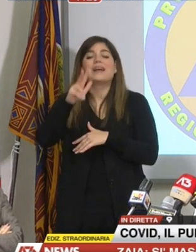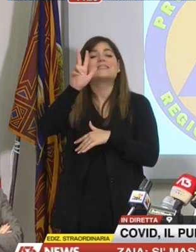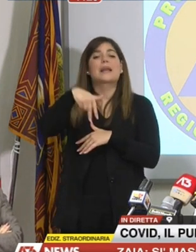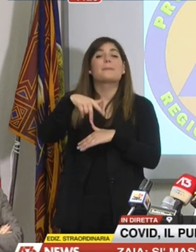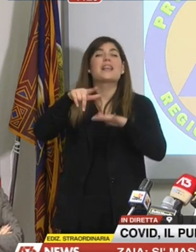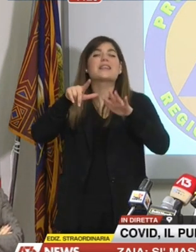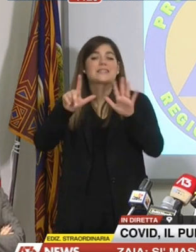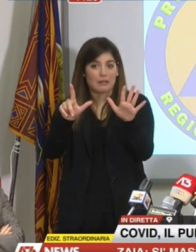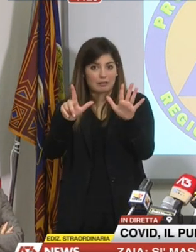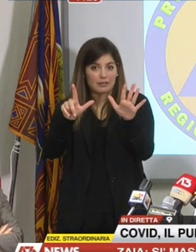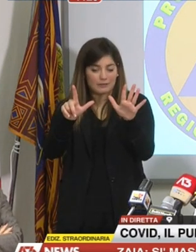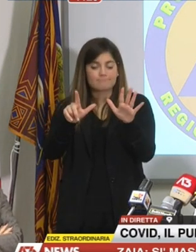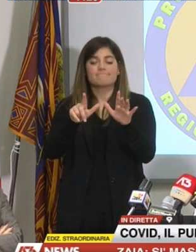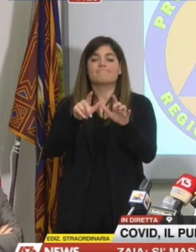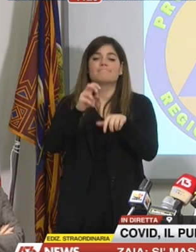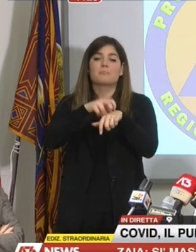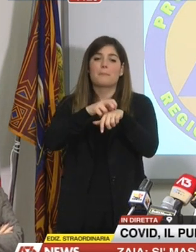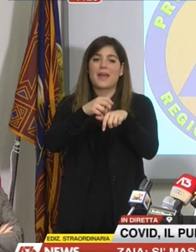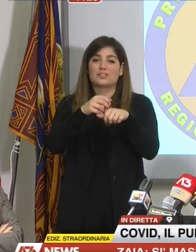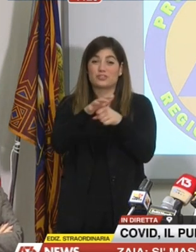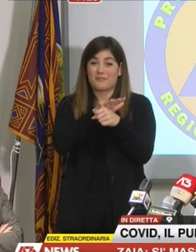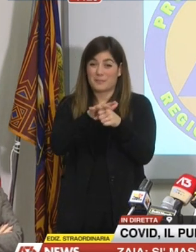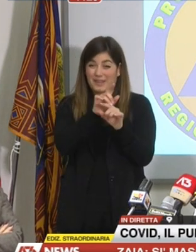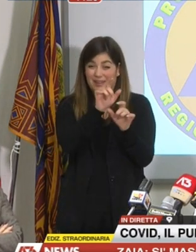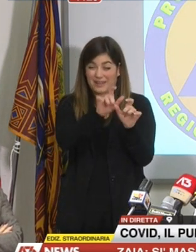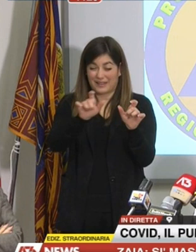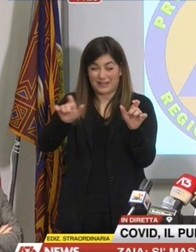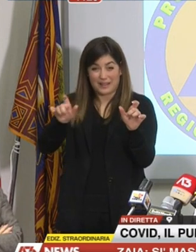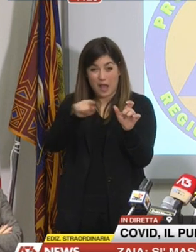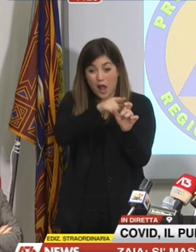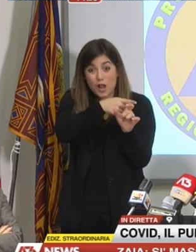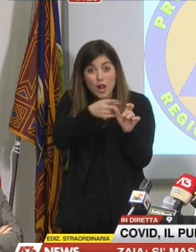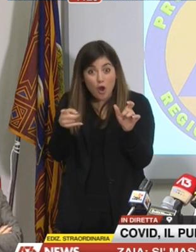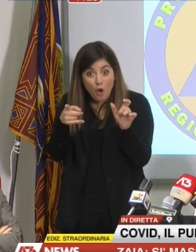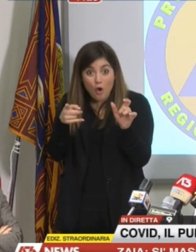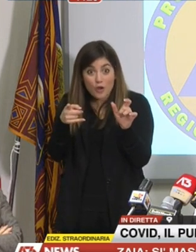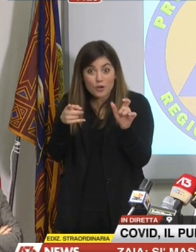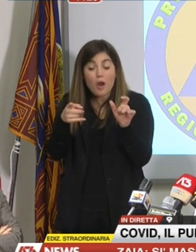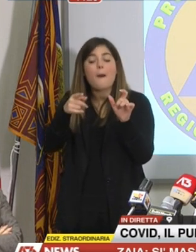3.007 medici di base, dei 3.007,